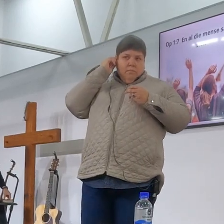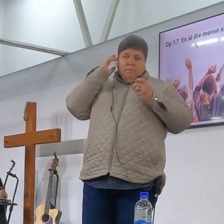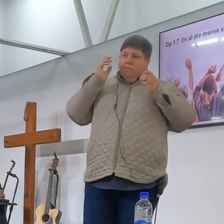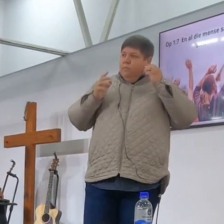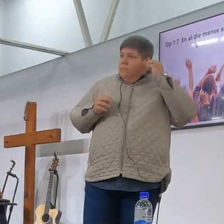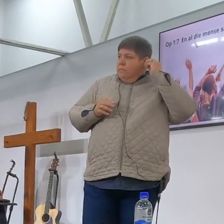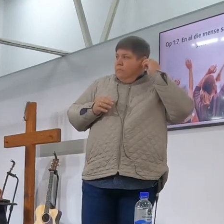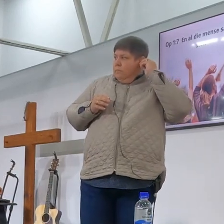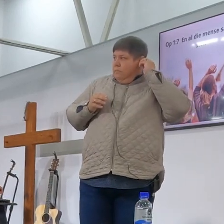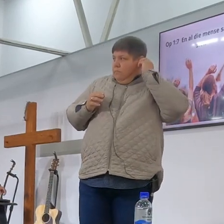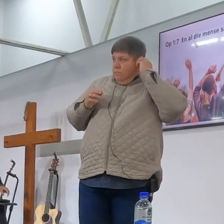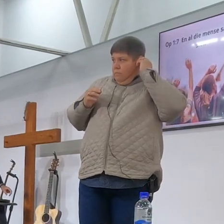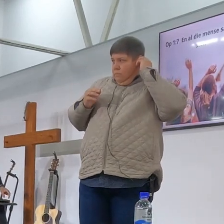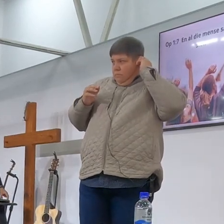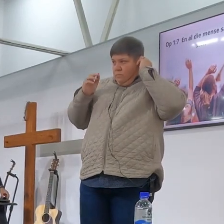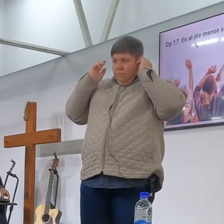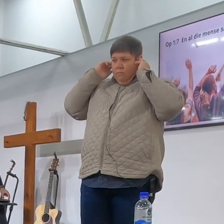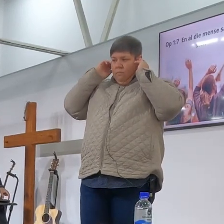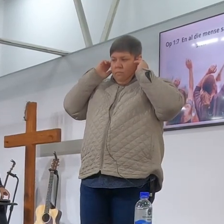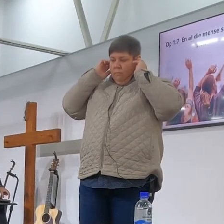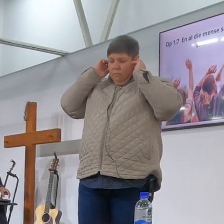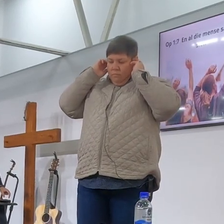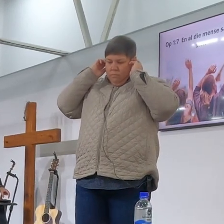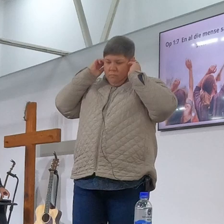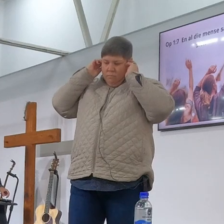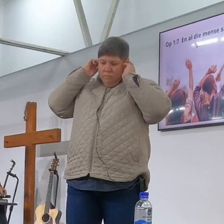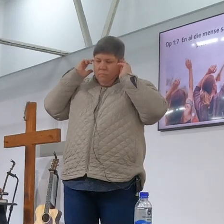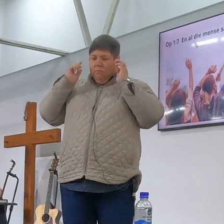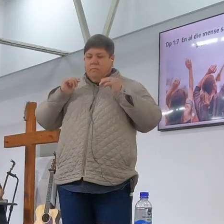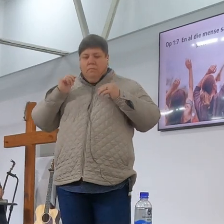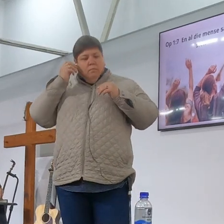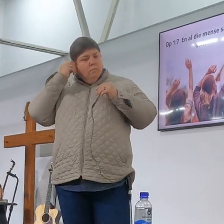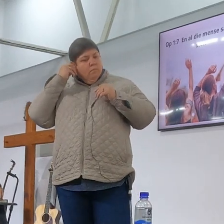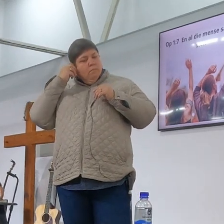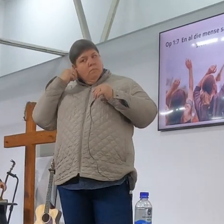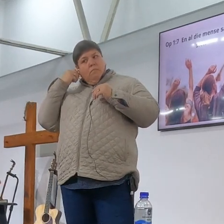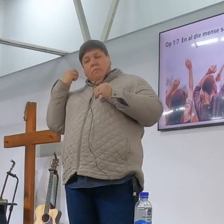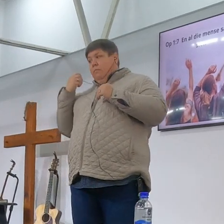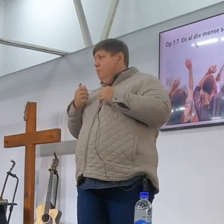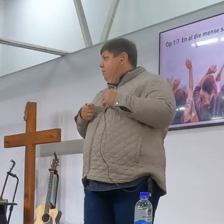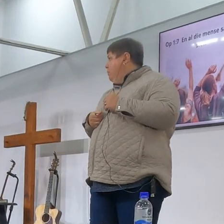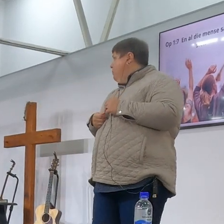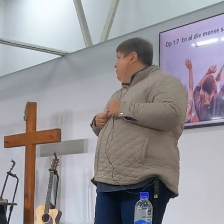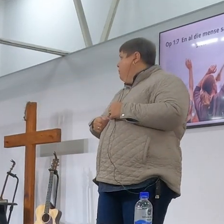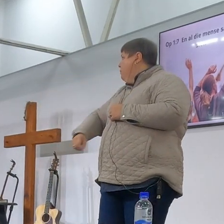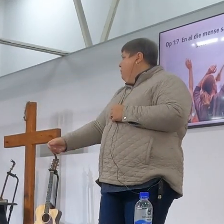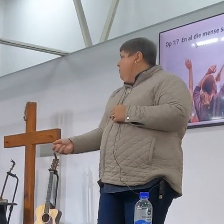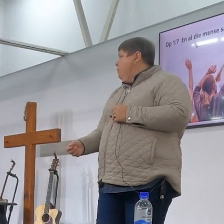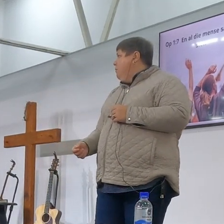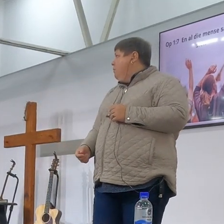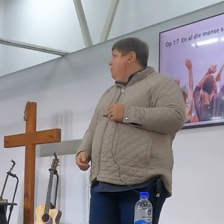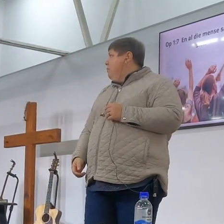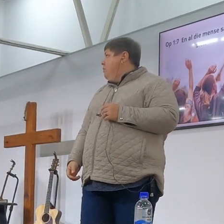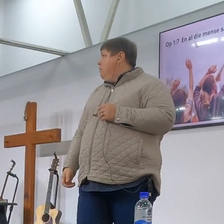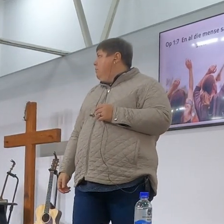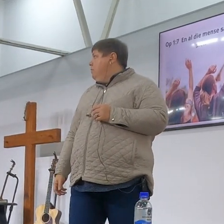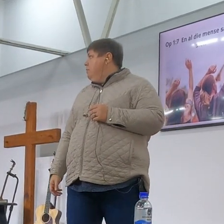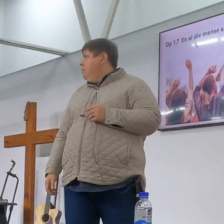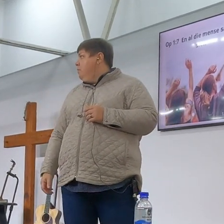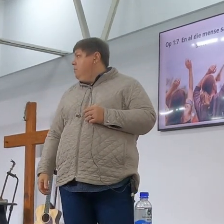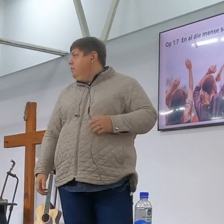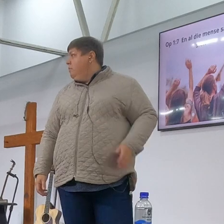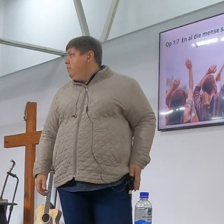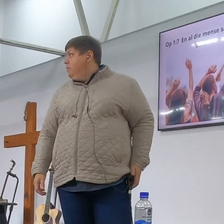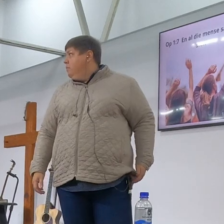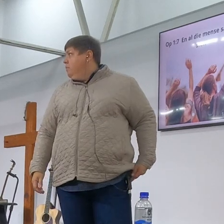materiaal regstel en dan gaan ons, of by mekaar kry, en dan gaan ons van daar af, gaan ons vir julle, veral vir